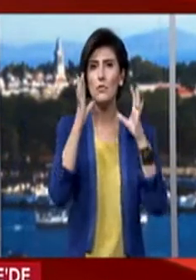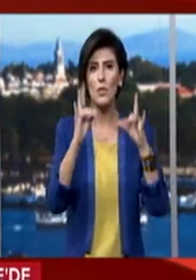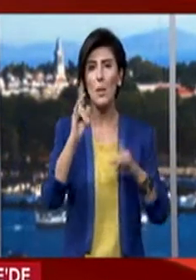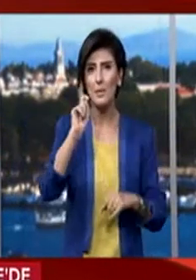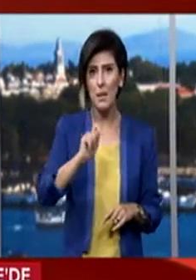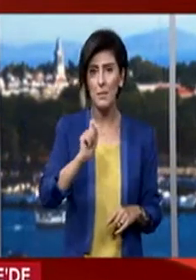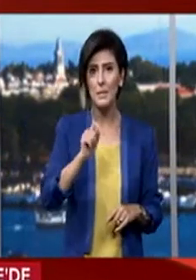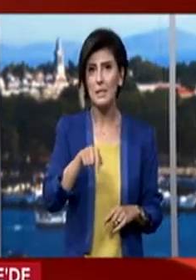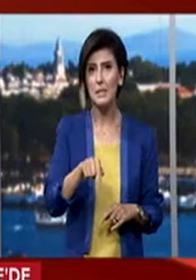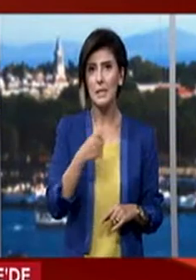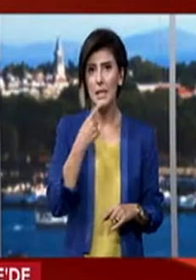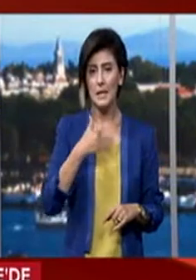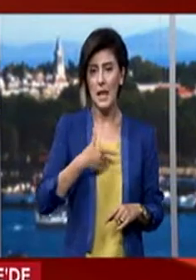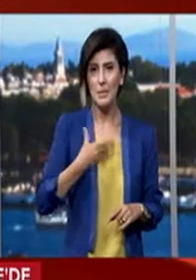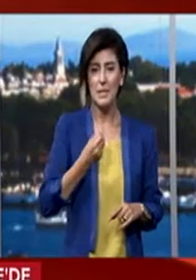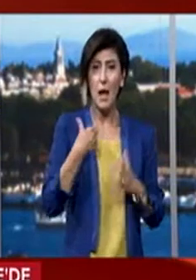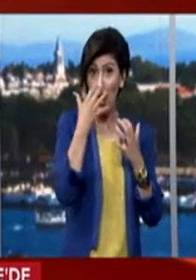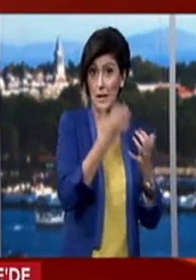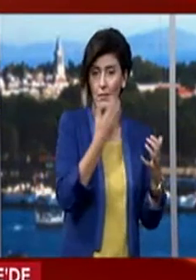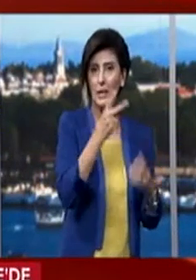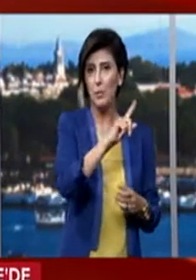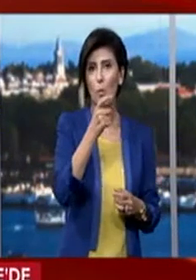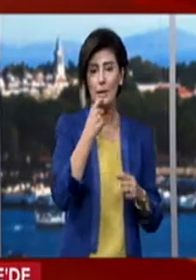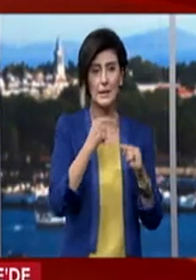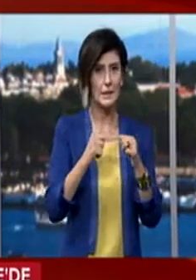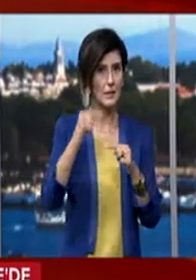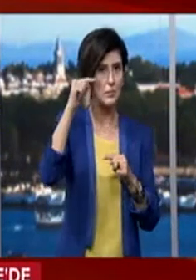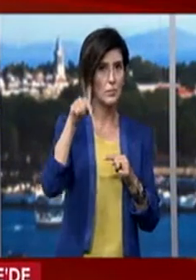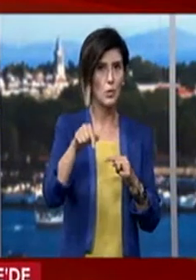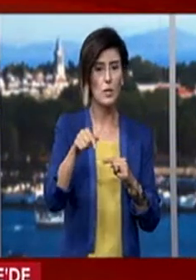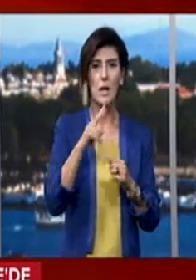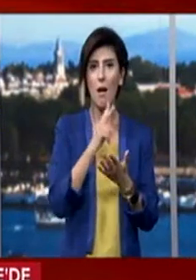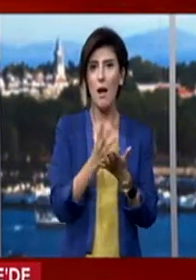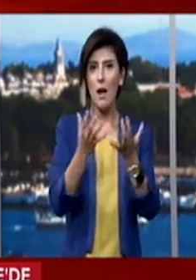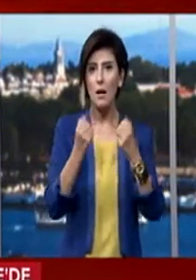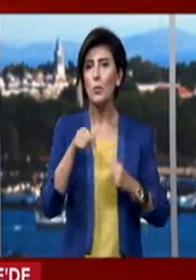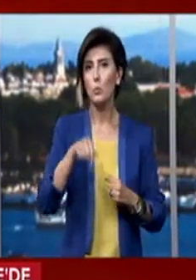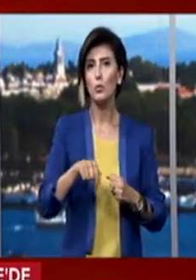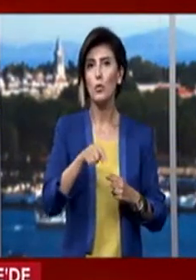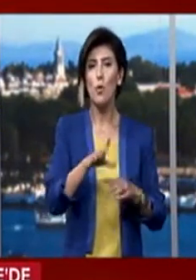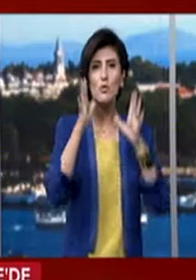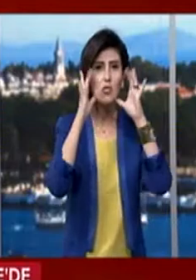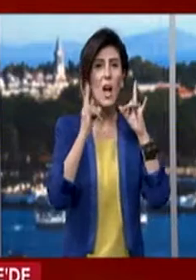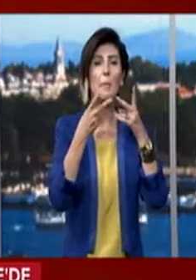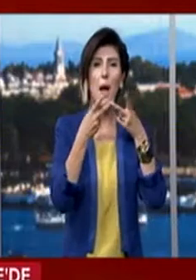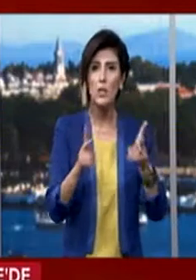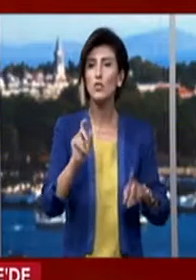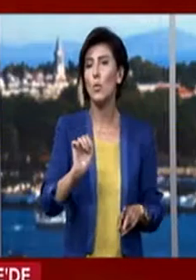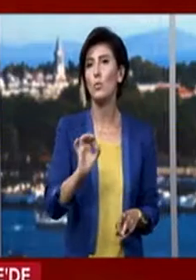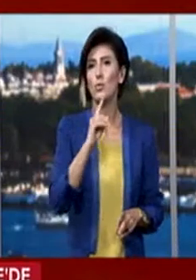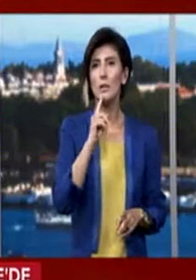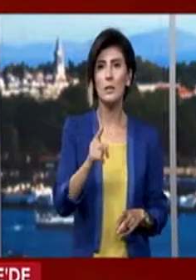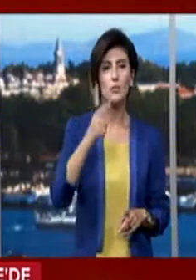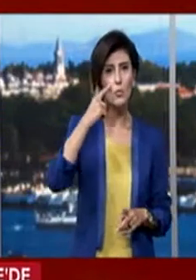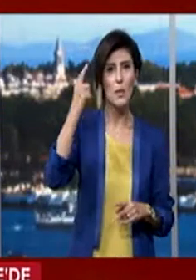yapılsın talebinde bulundu ve hayırseverler 2010 yılına itibaren bu kararı aldılar ve işte bugün o caminin açılışı yapılacak.